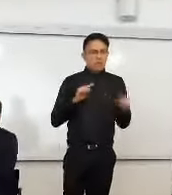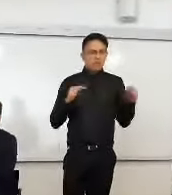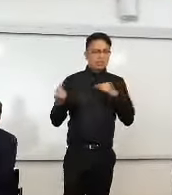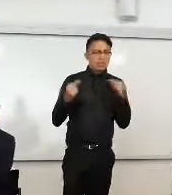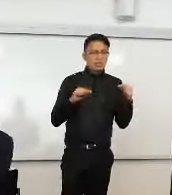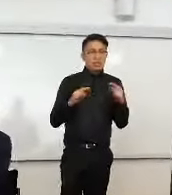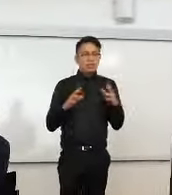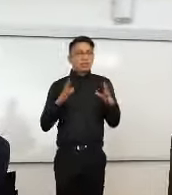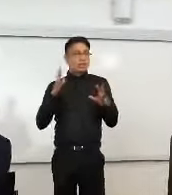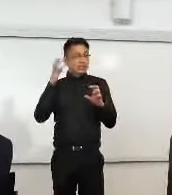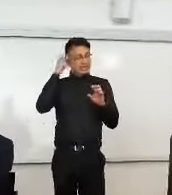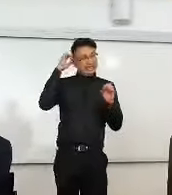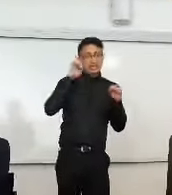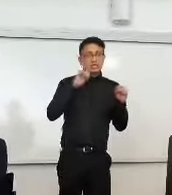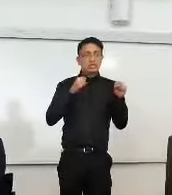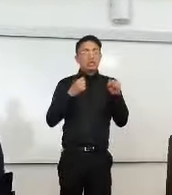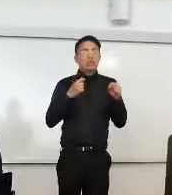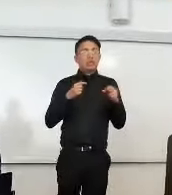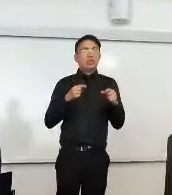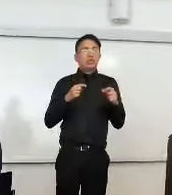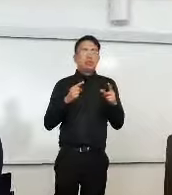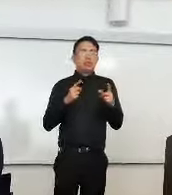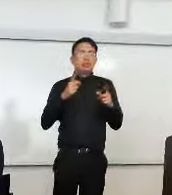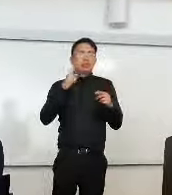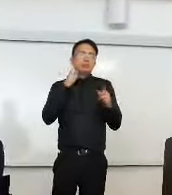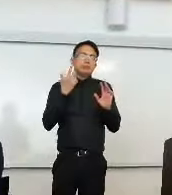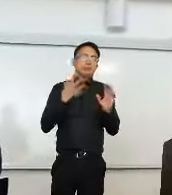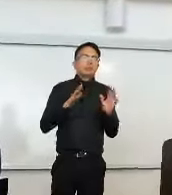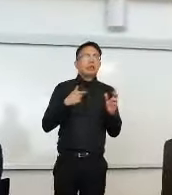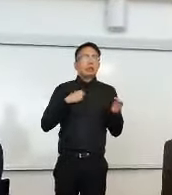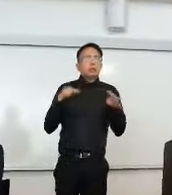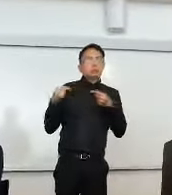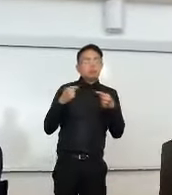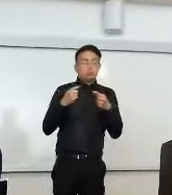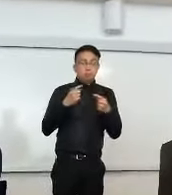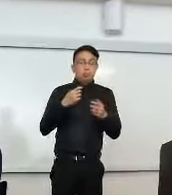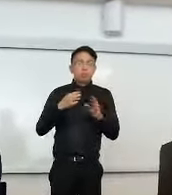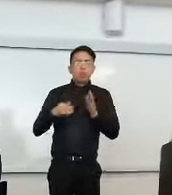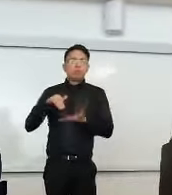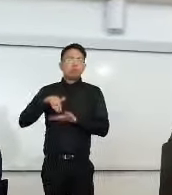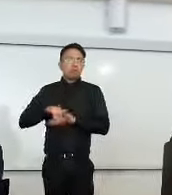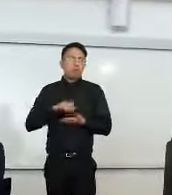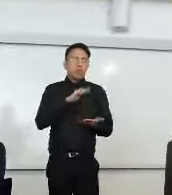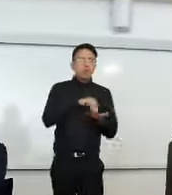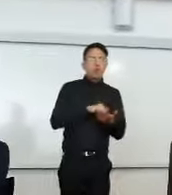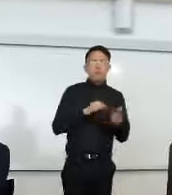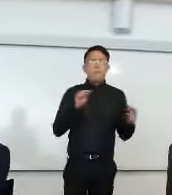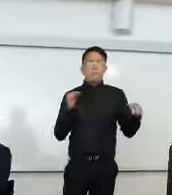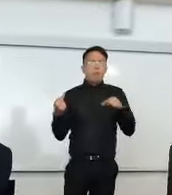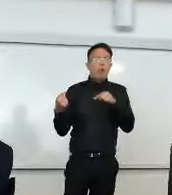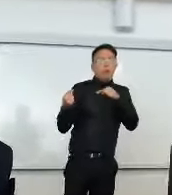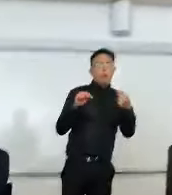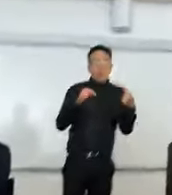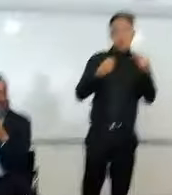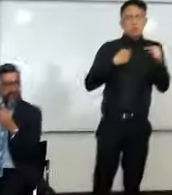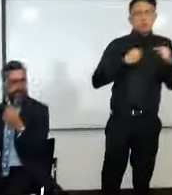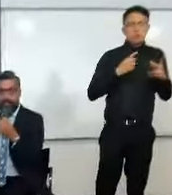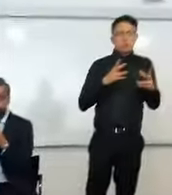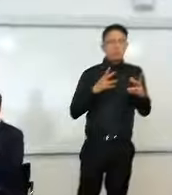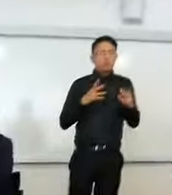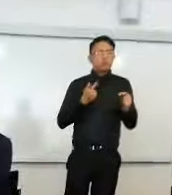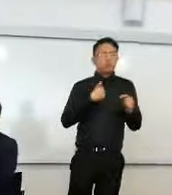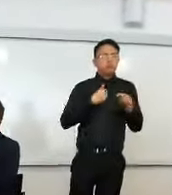nos agarramos de los pelos, pues, diciendo de manera figurada, pero argumentábamos siempre desde muchos ámbitos, con toda